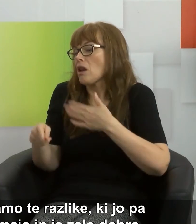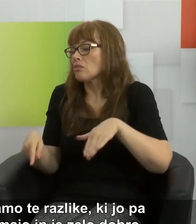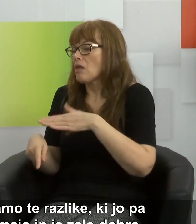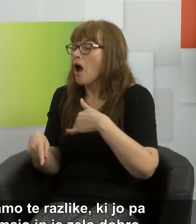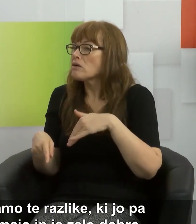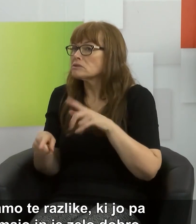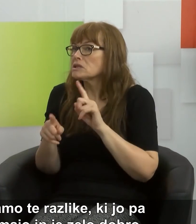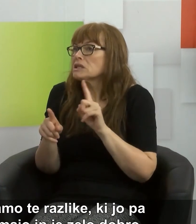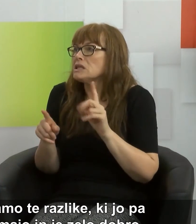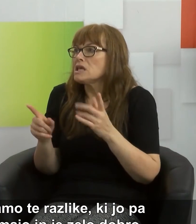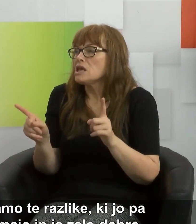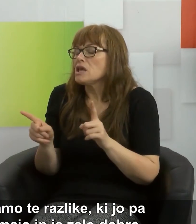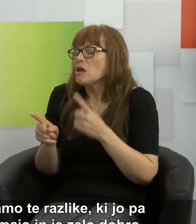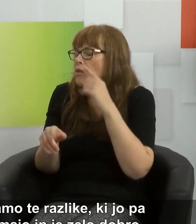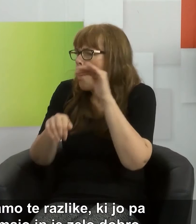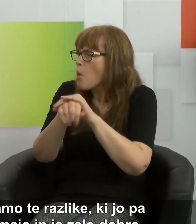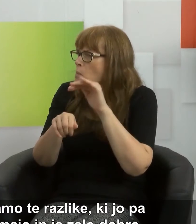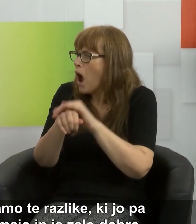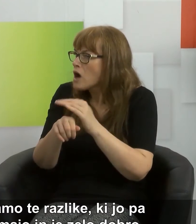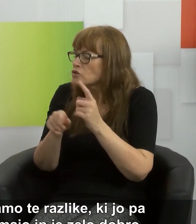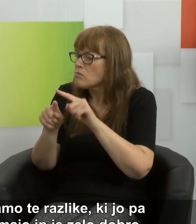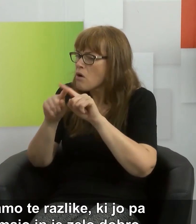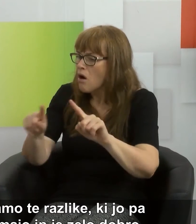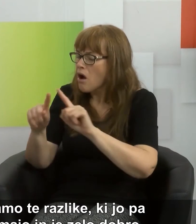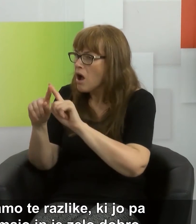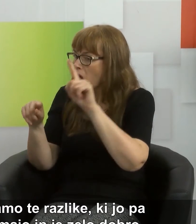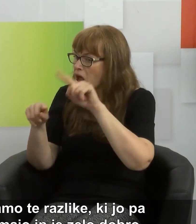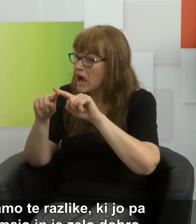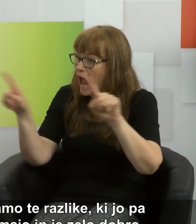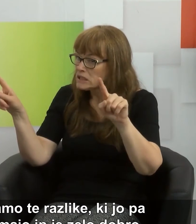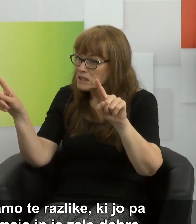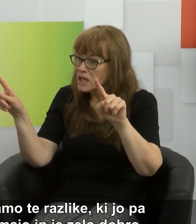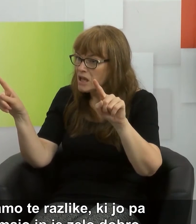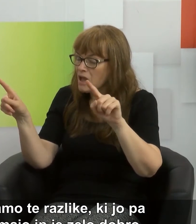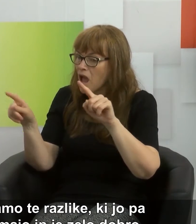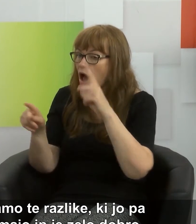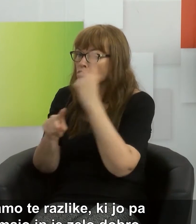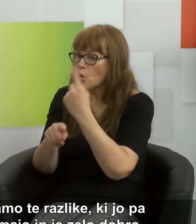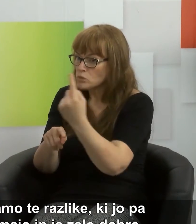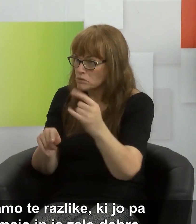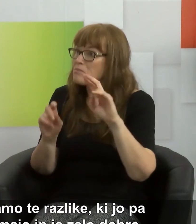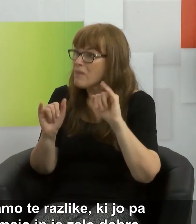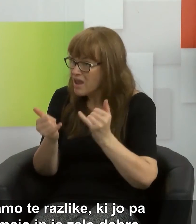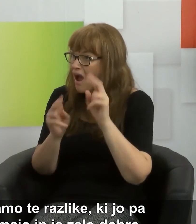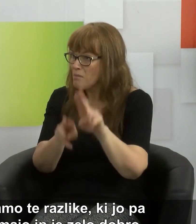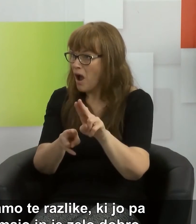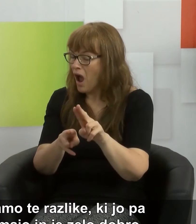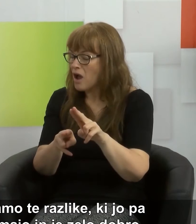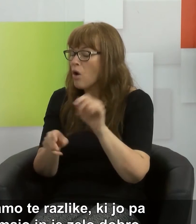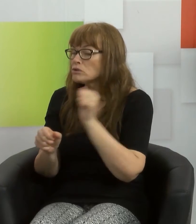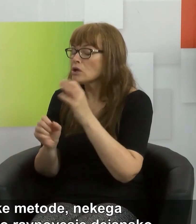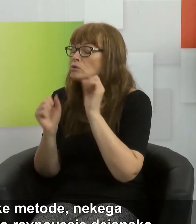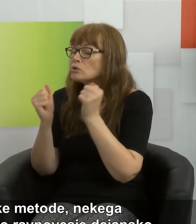in ne opažamo te razlike, ki jo pa določeni posamezniki imajo in je zelo